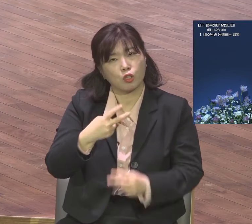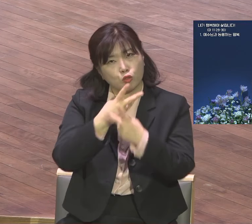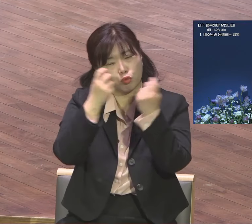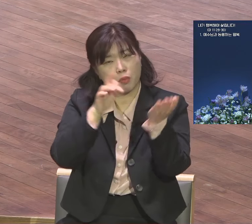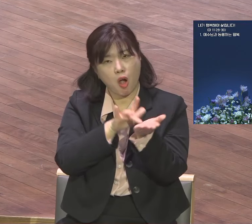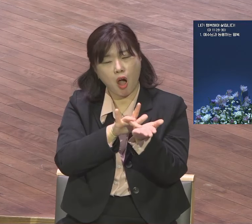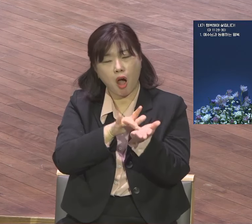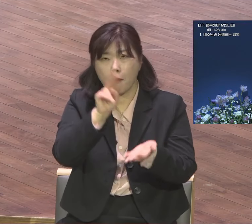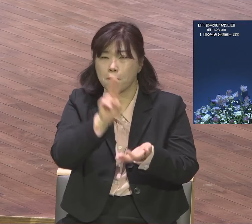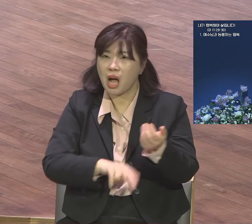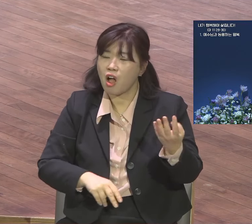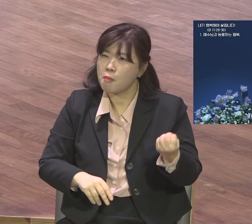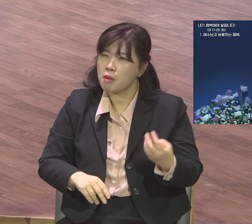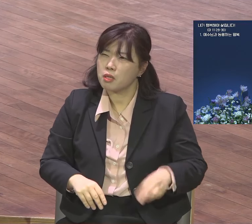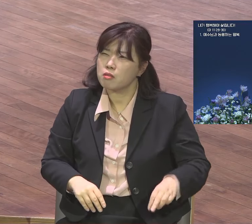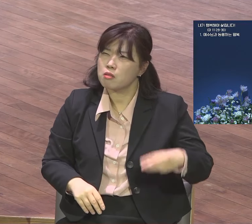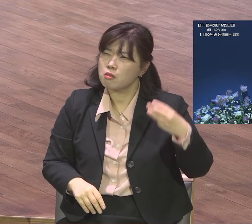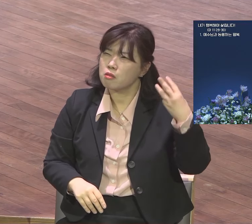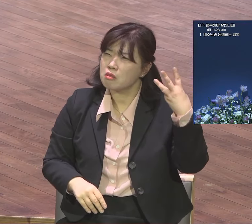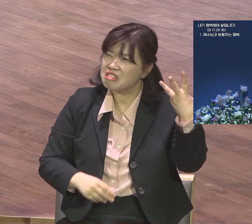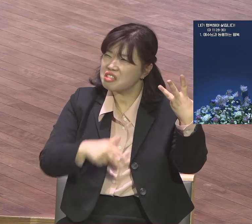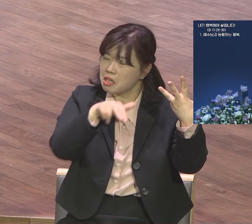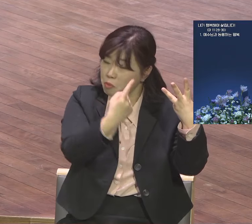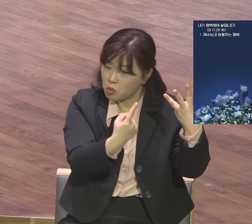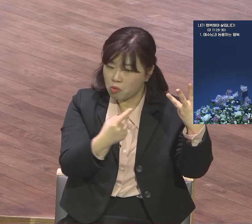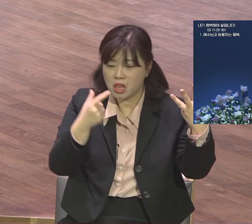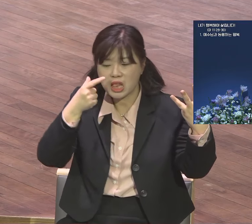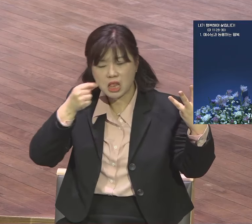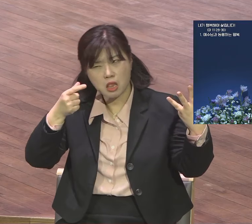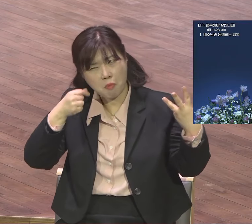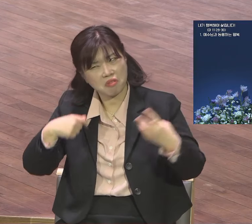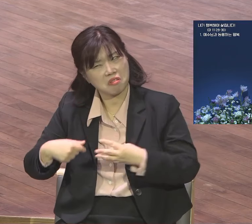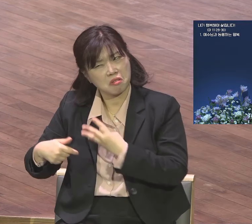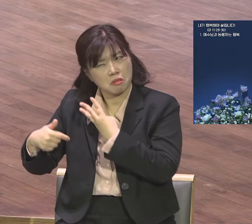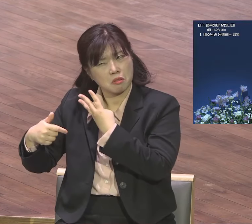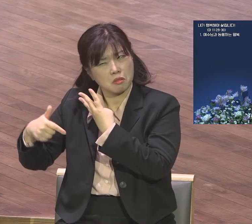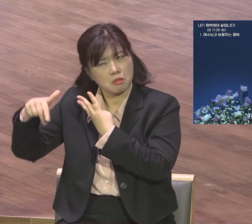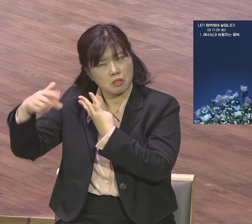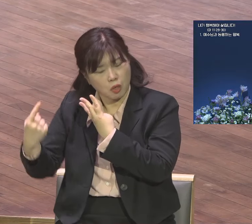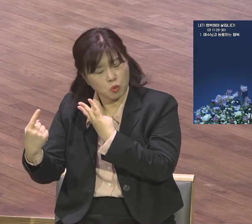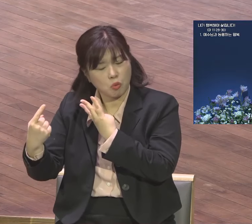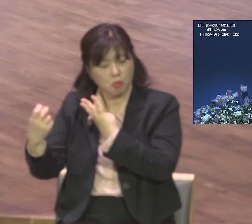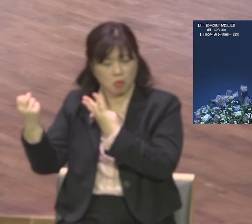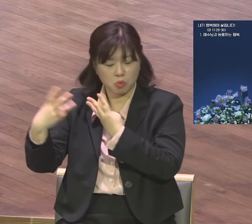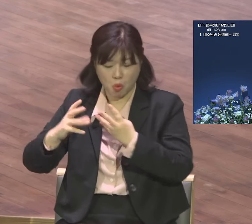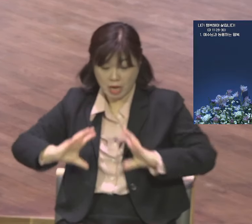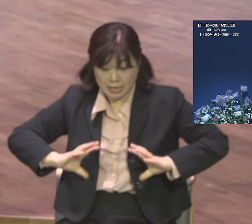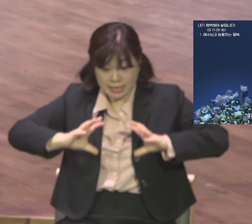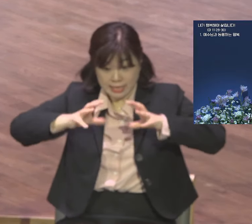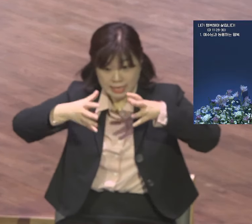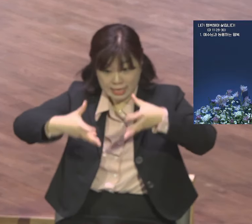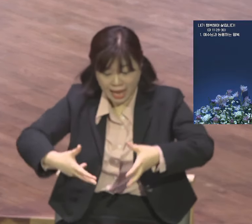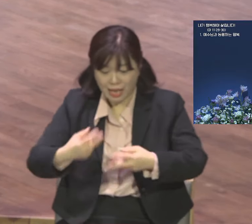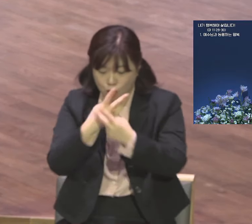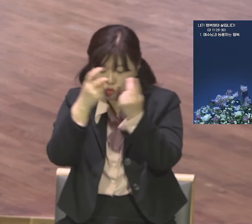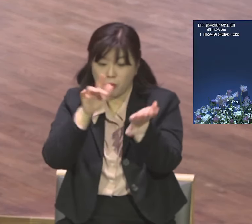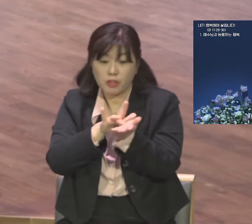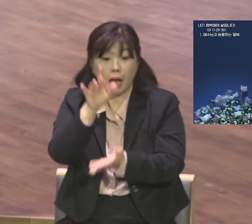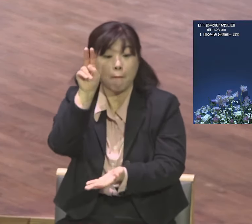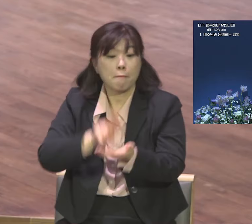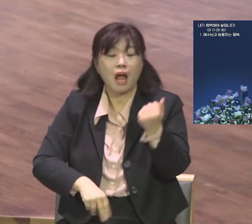수면 산업 시장 규모가 2026년에는 146조 원이 된다고 합니다. 엄청난